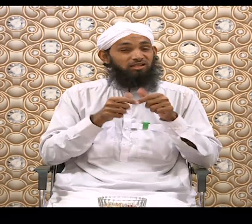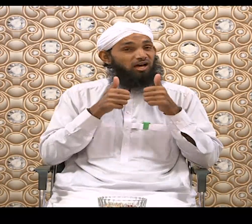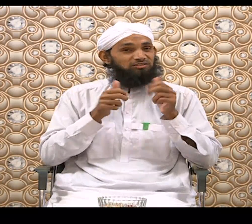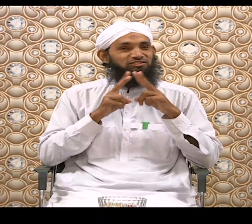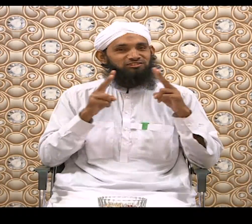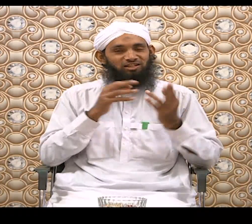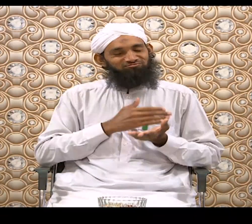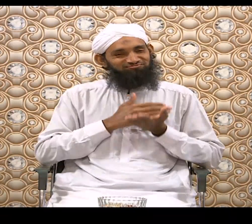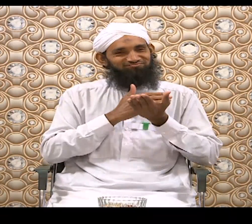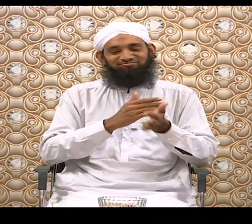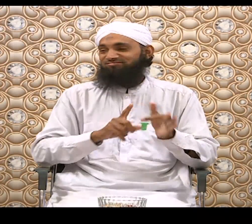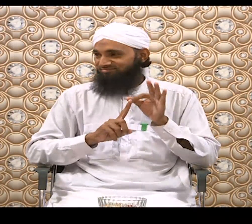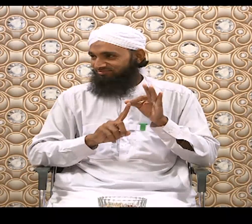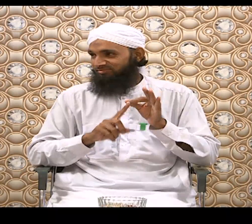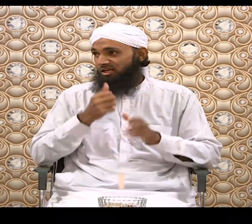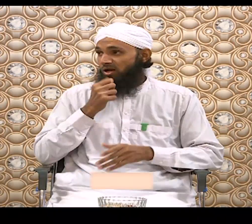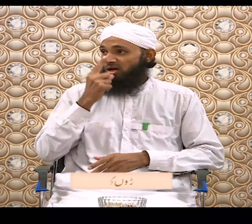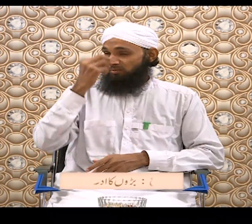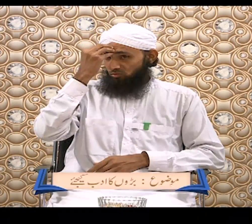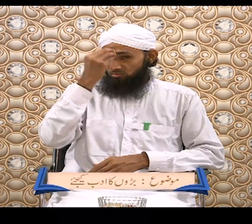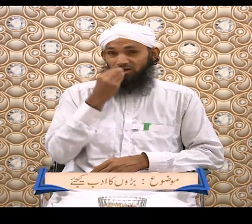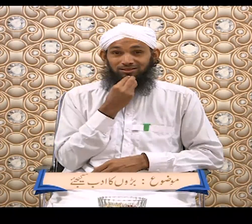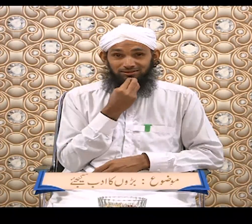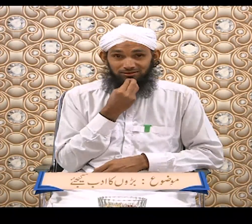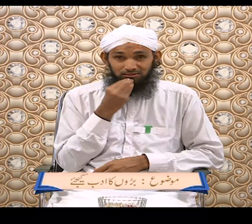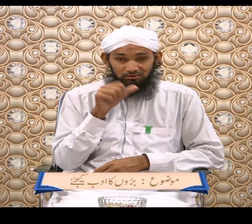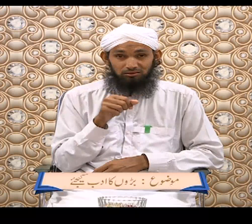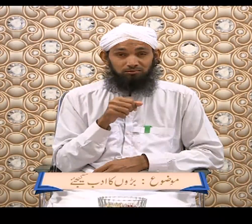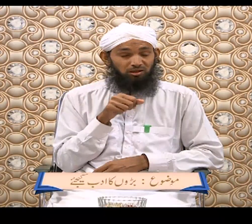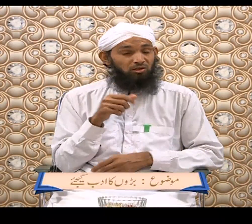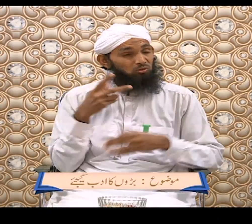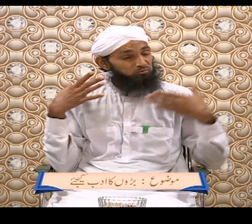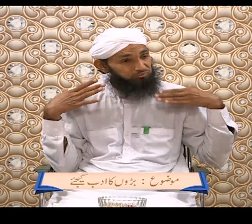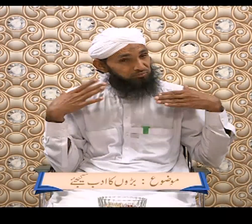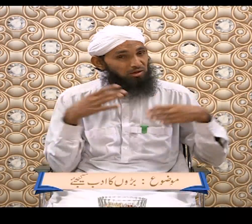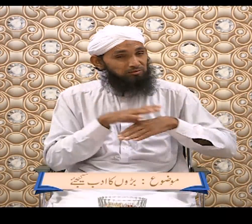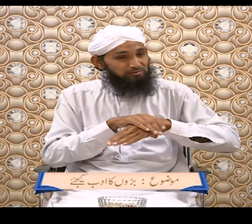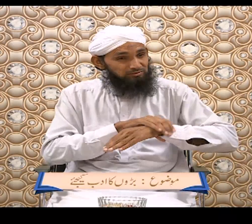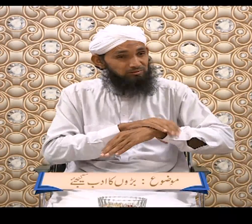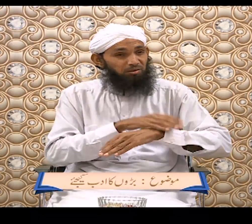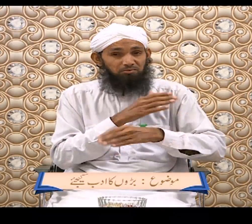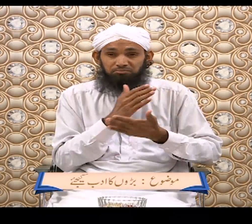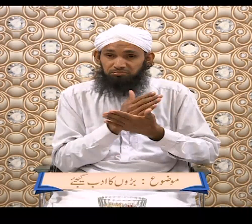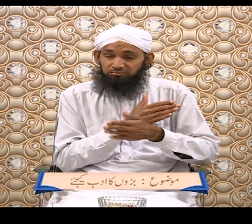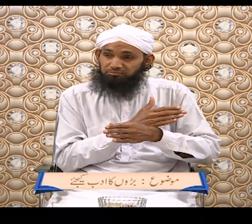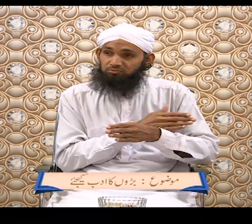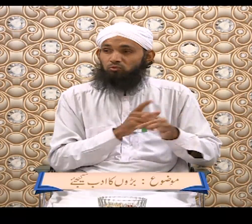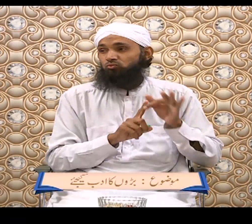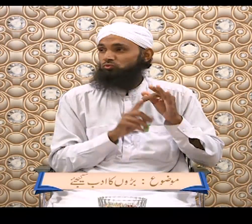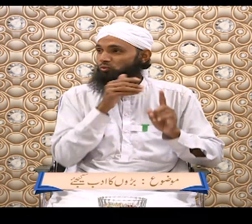خصوصاً ان کے بڑھاپے میں زیادہ خدمت کی تاقید فرمائی ہے یقیناً ہمارے والدین کے